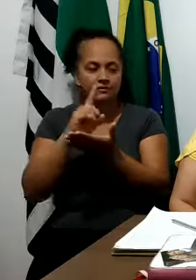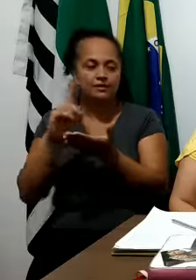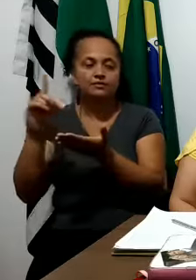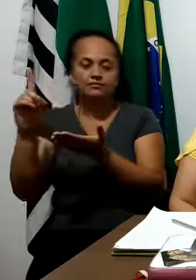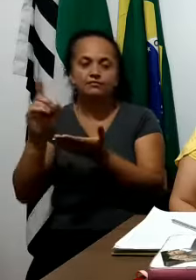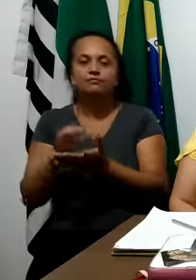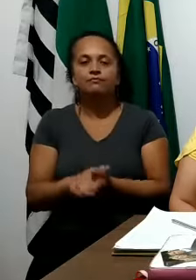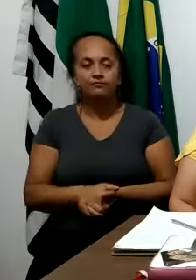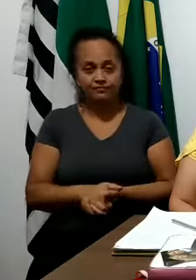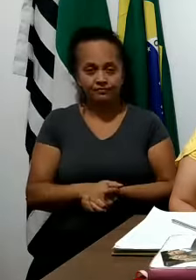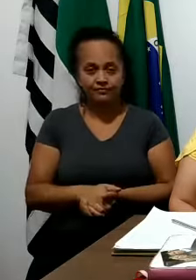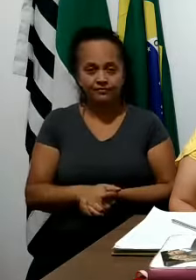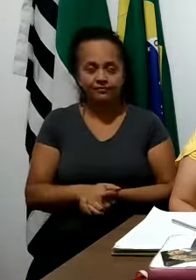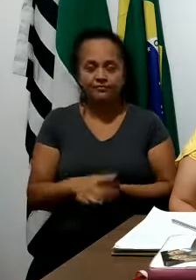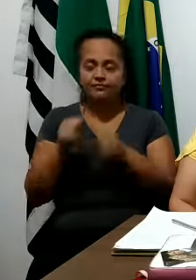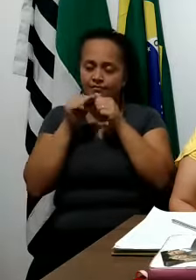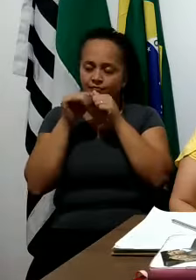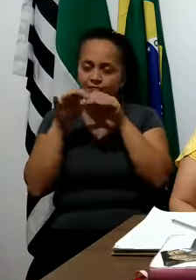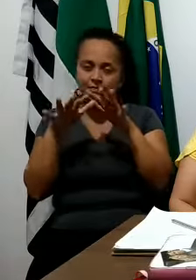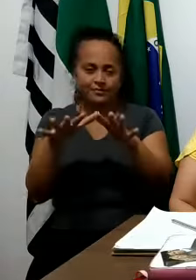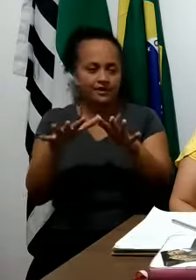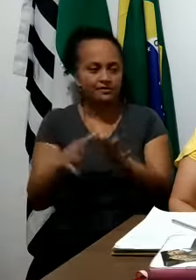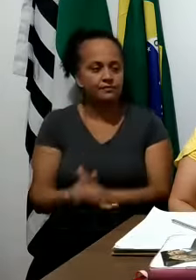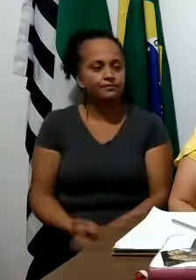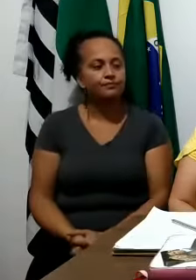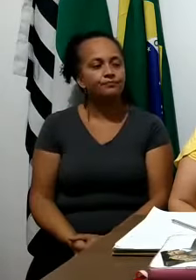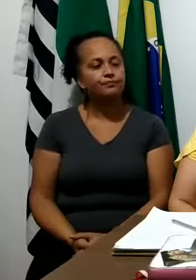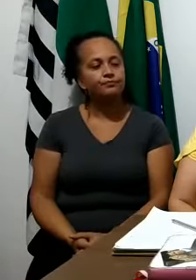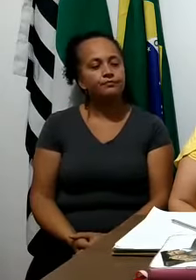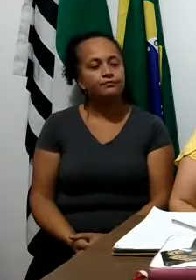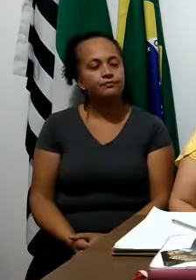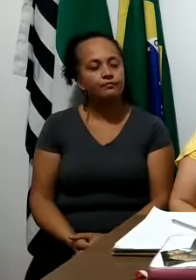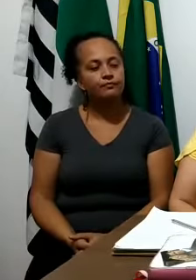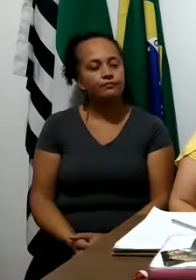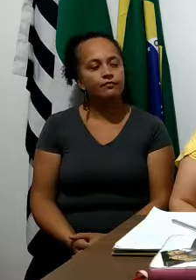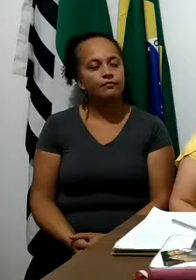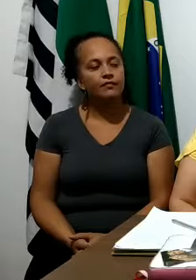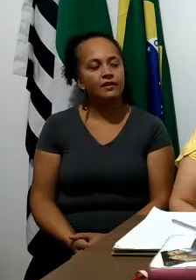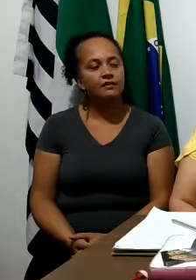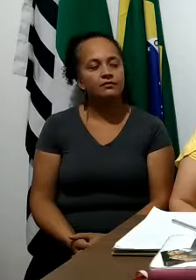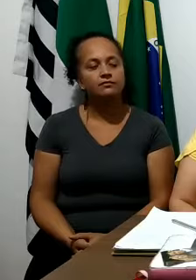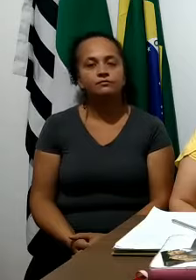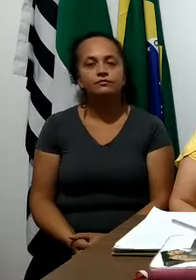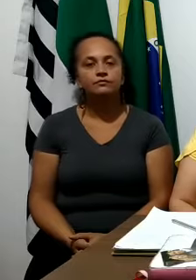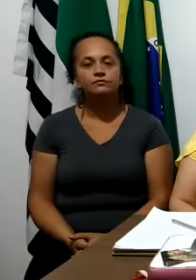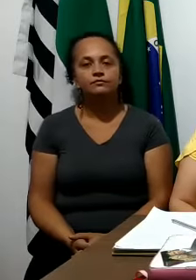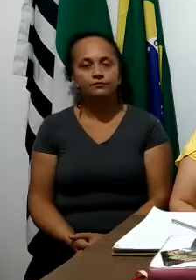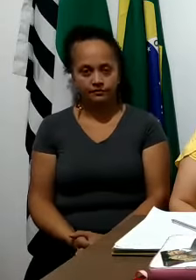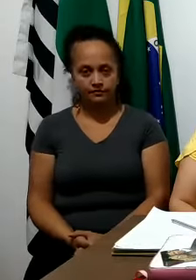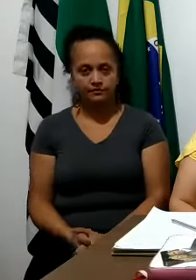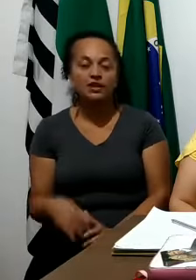palavra, que vai ser uma bênção também. Amém? Amém. Bom, irmãos,